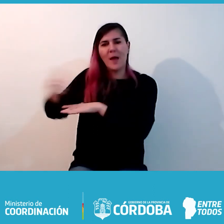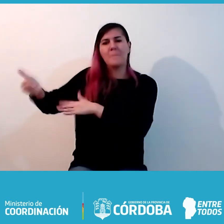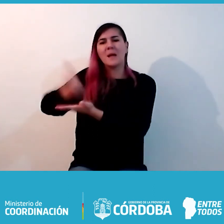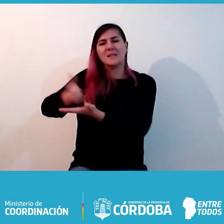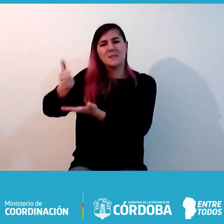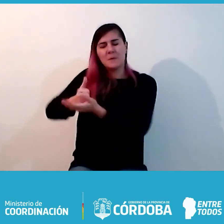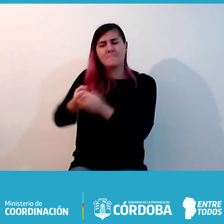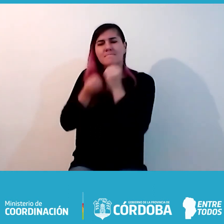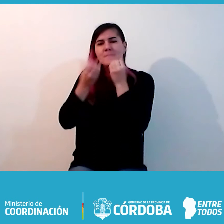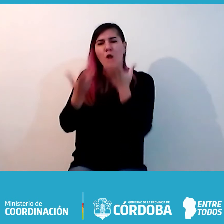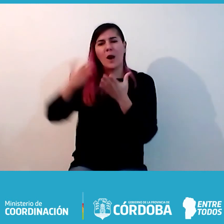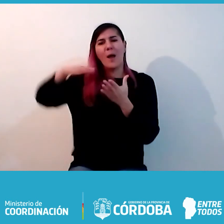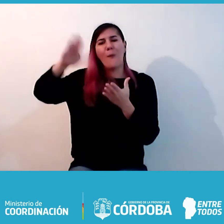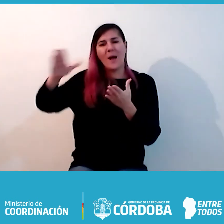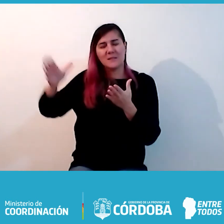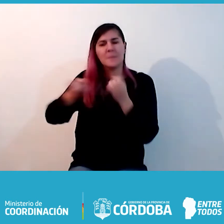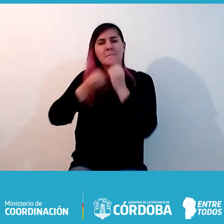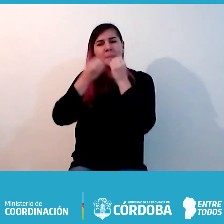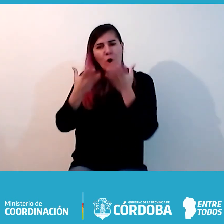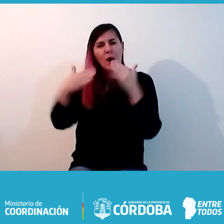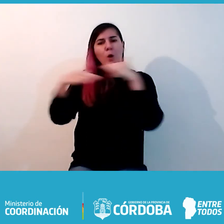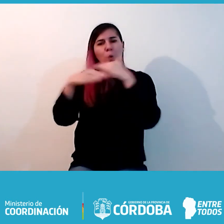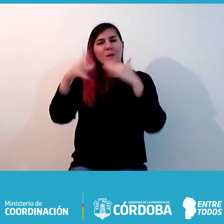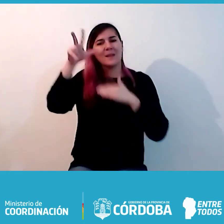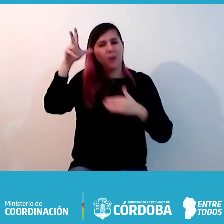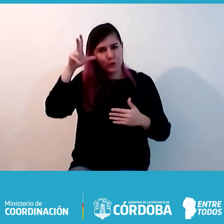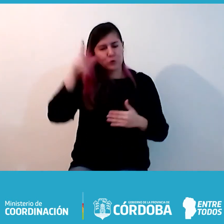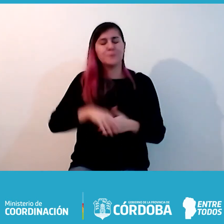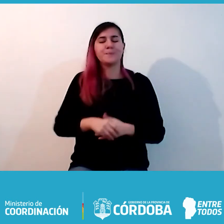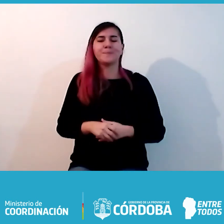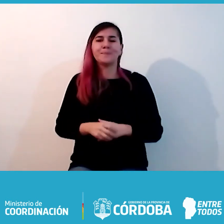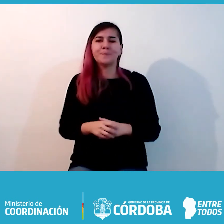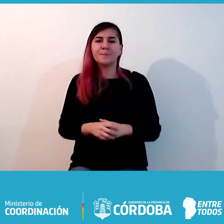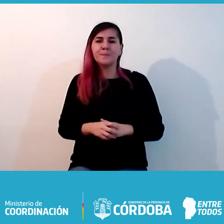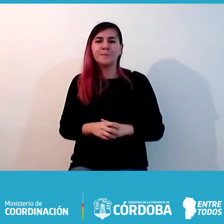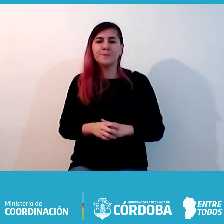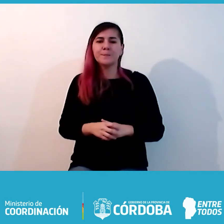valle y mejorar la actual Ruta 38. Como medida